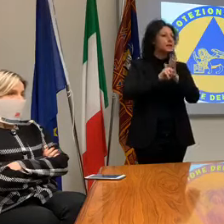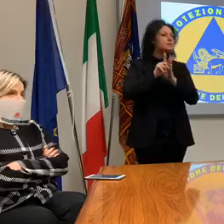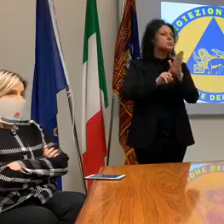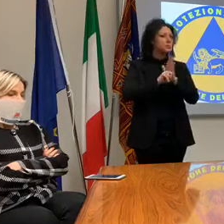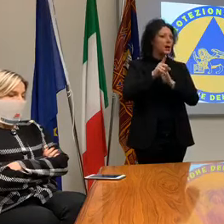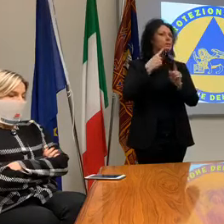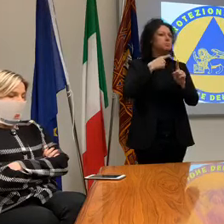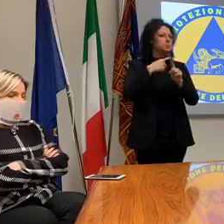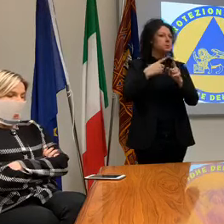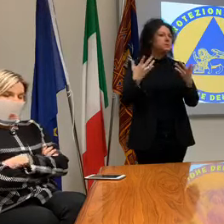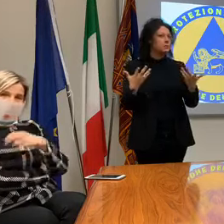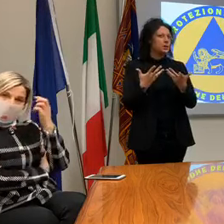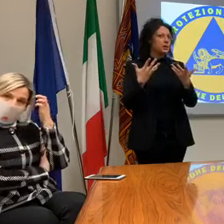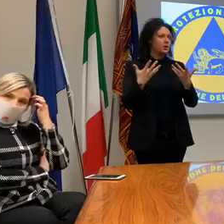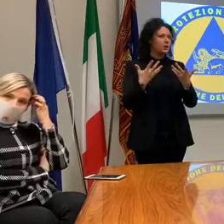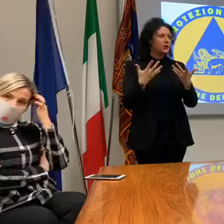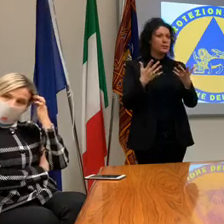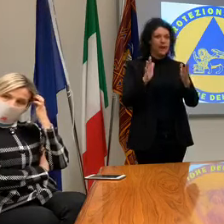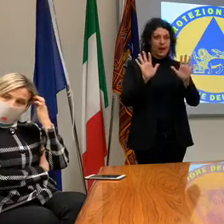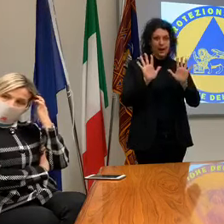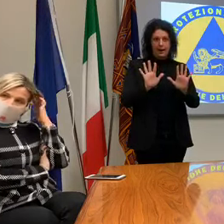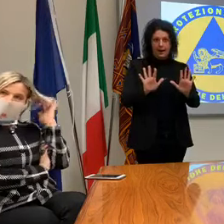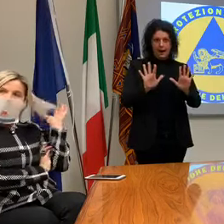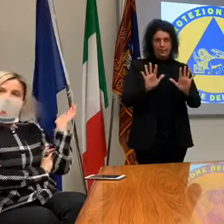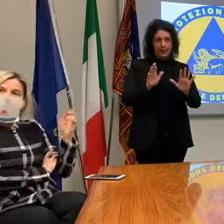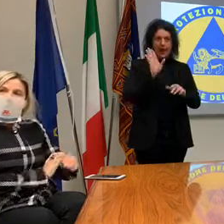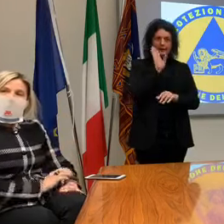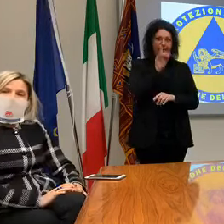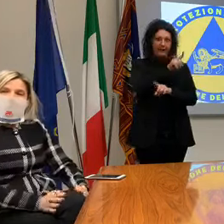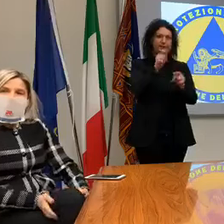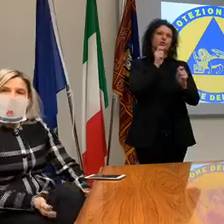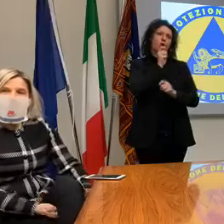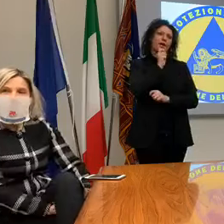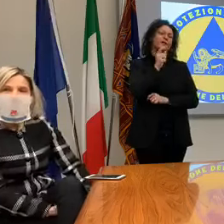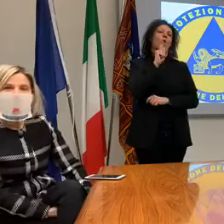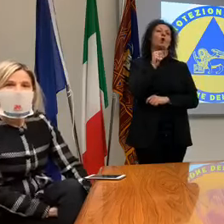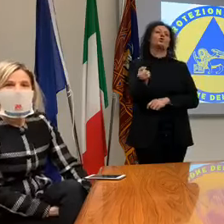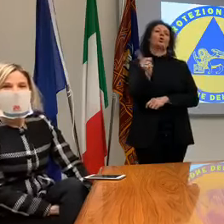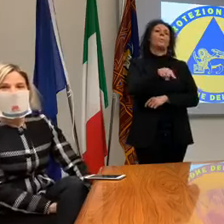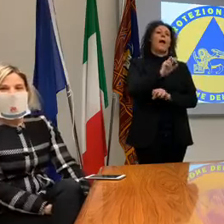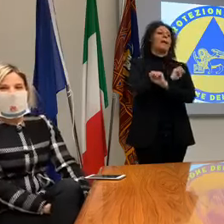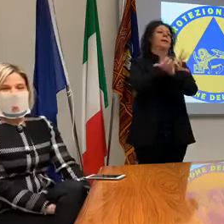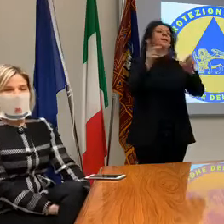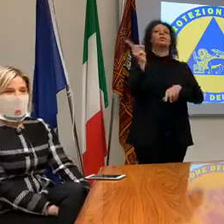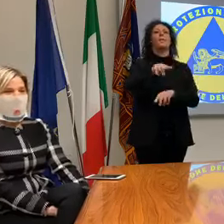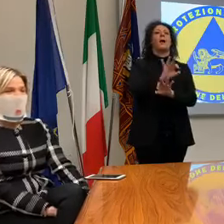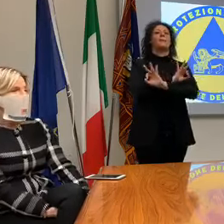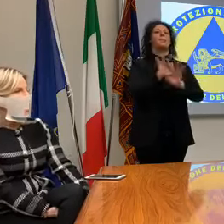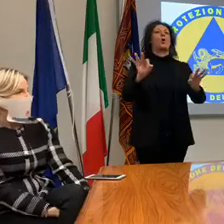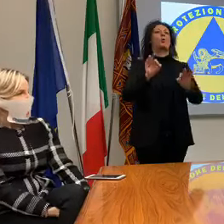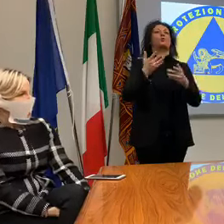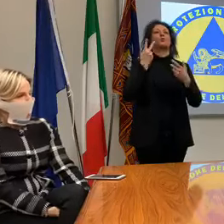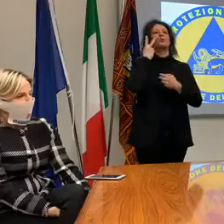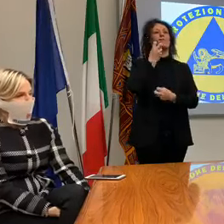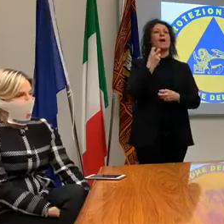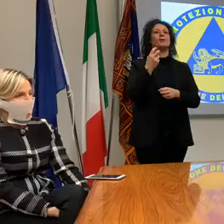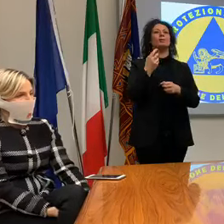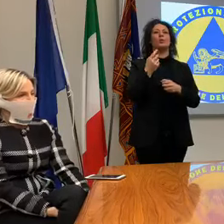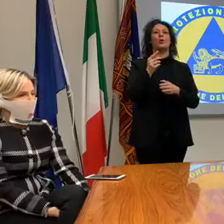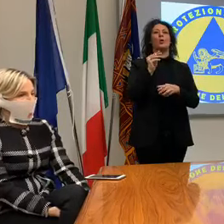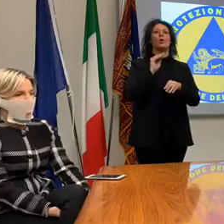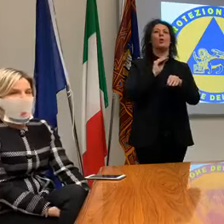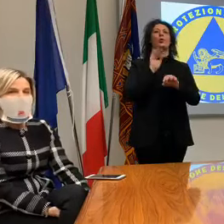relazione, che non venga fuori che domani leggo titoli, Zaia abbiamo trovato la cura o menate del genere, perché cioè, allora